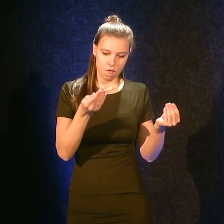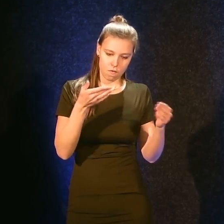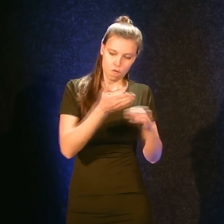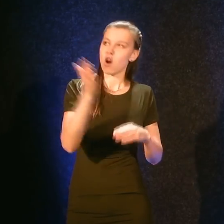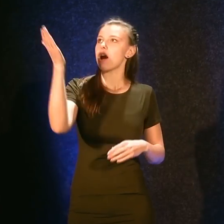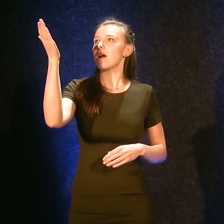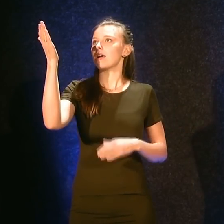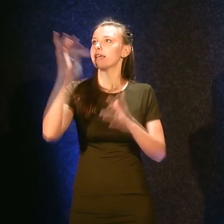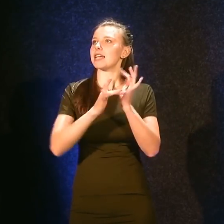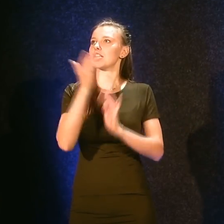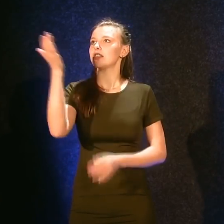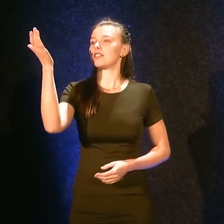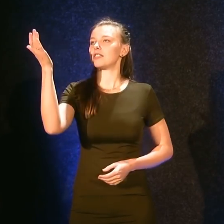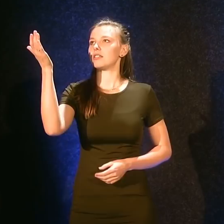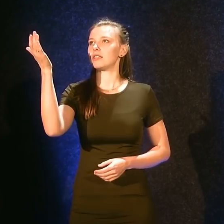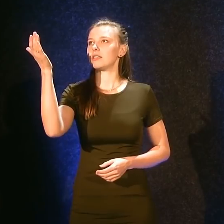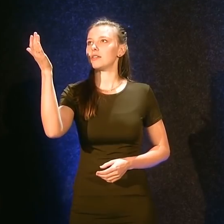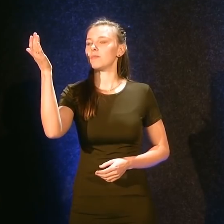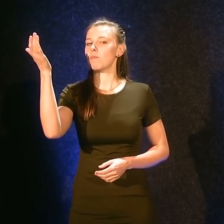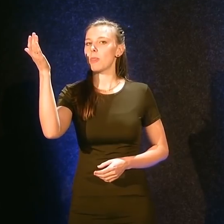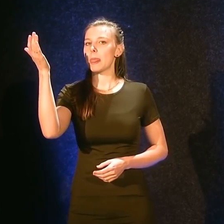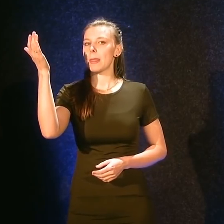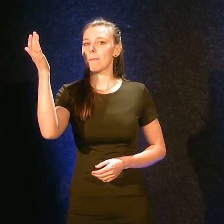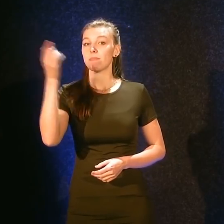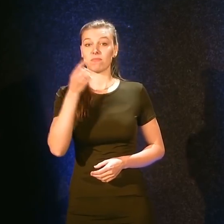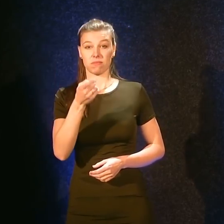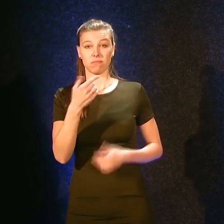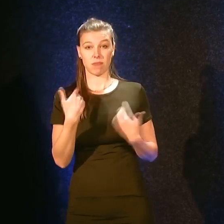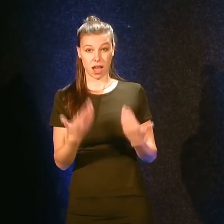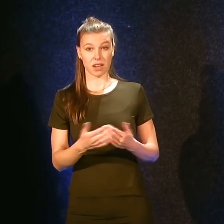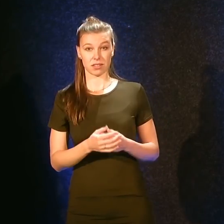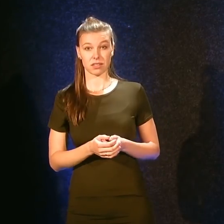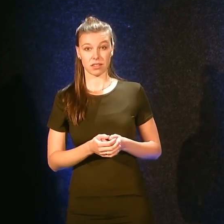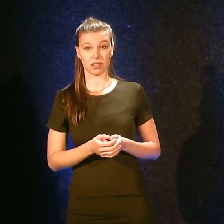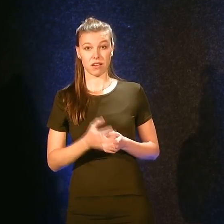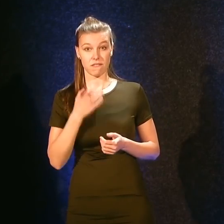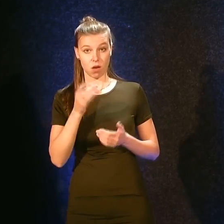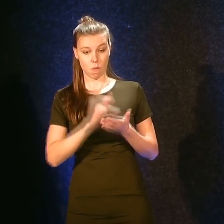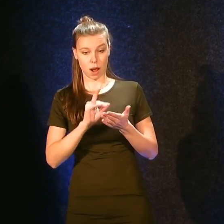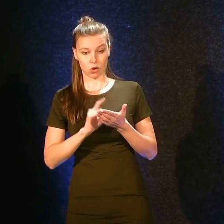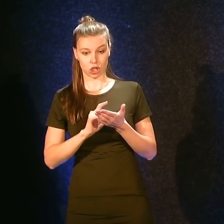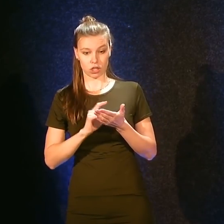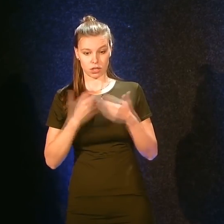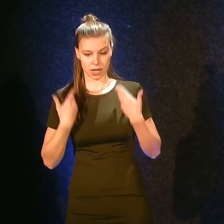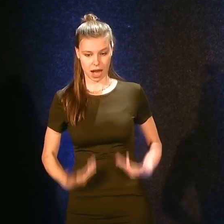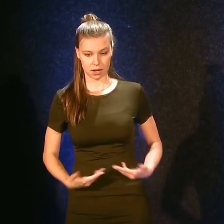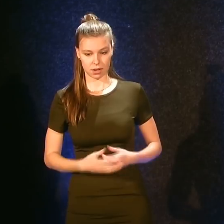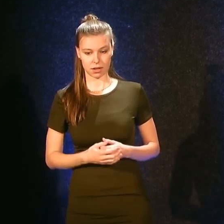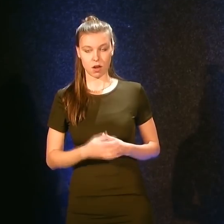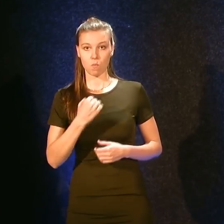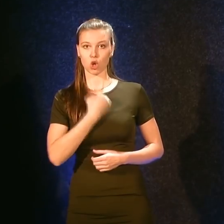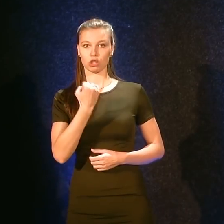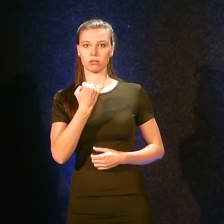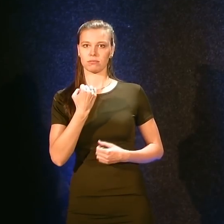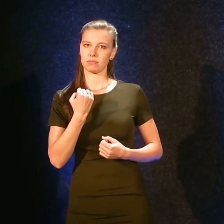Jezus. Ben je bereid? Wil je een Paulus zijn? Moed geven? Ondanks dat je